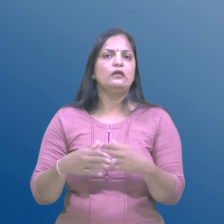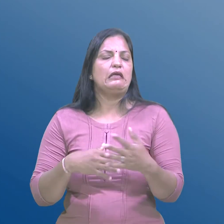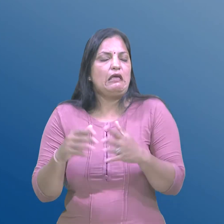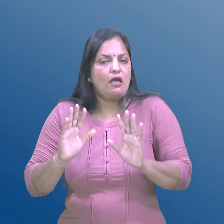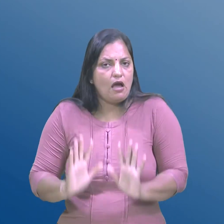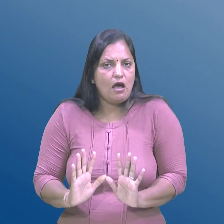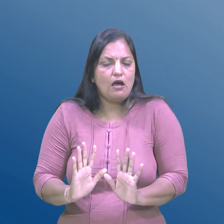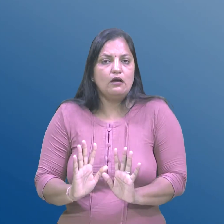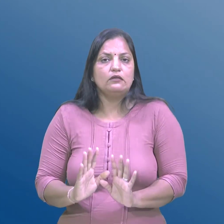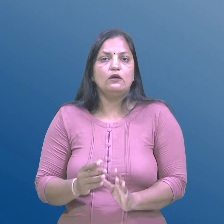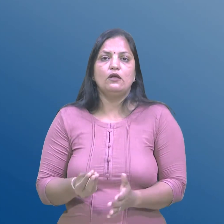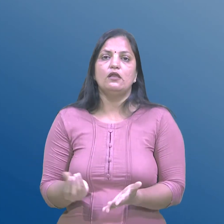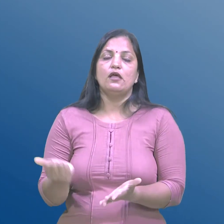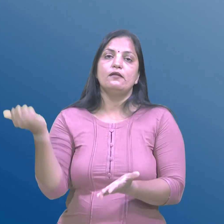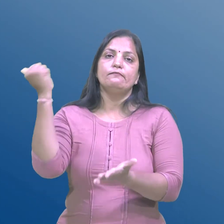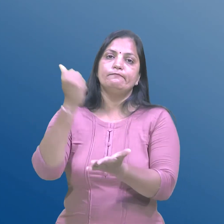સંસ્થાને અધિકૃત કરવી.